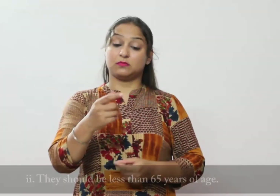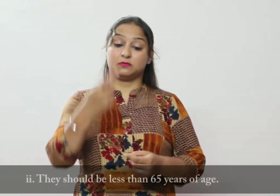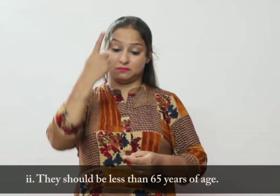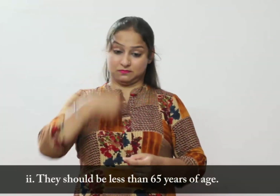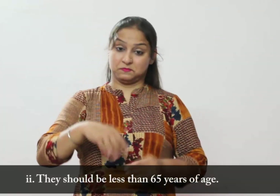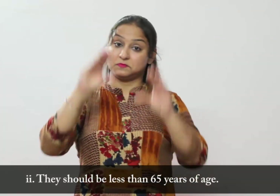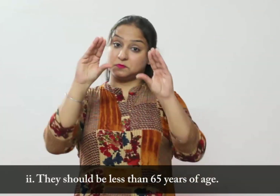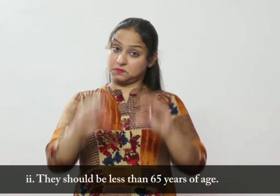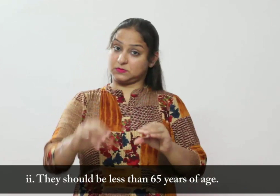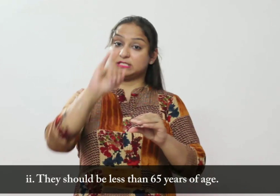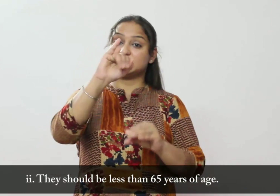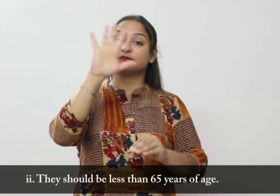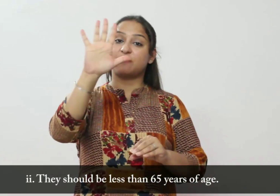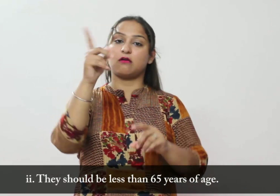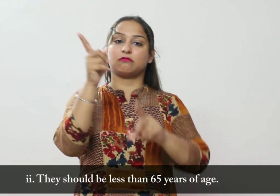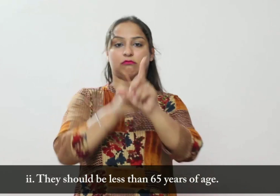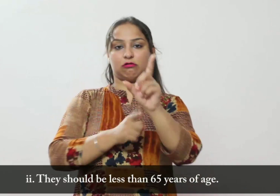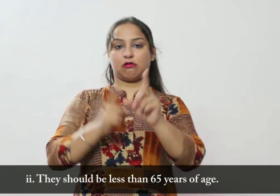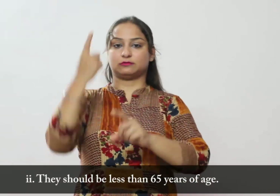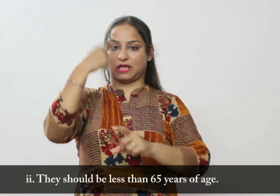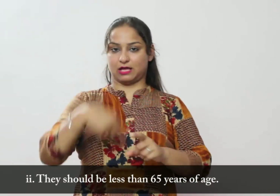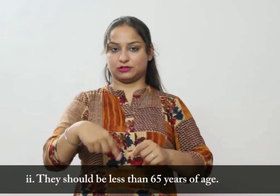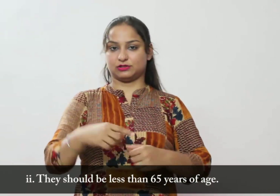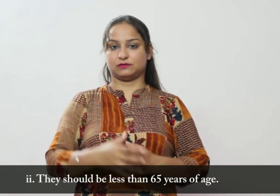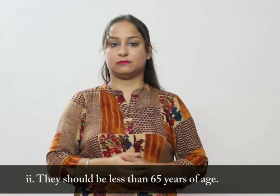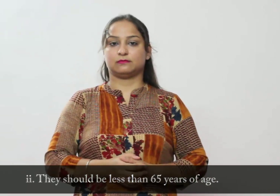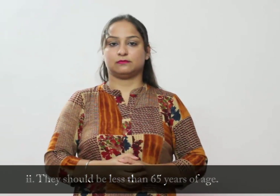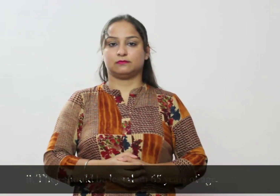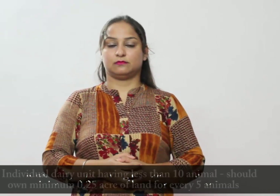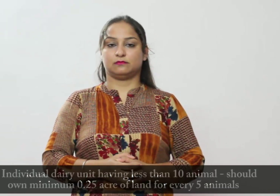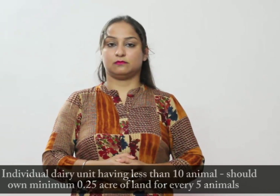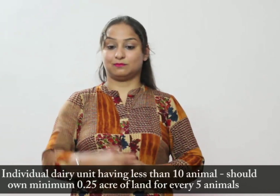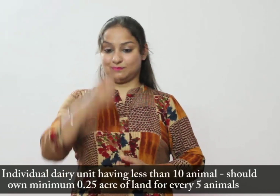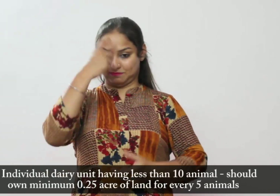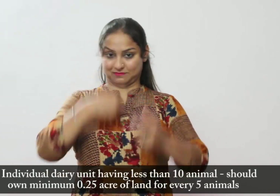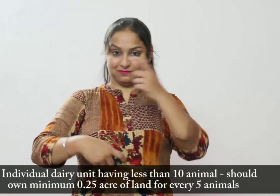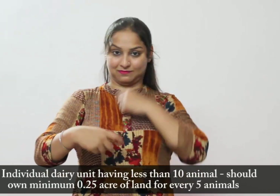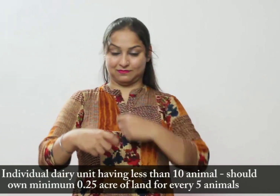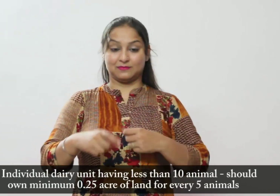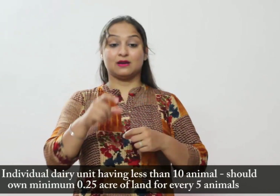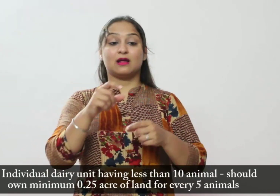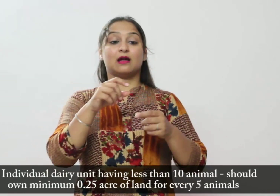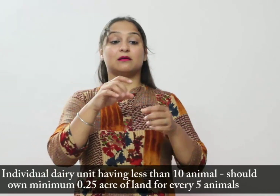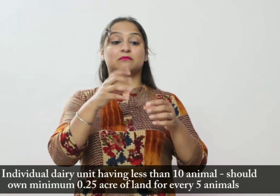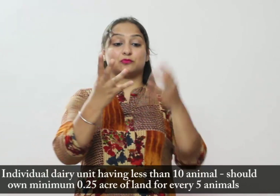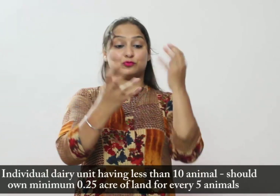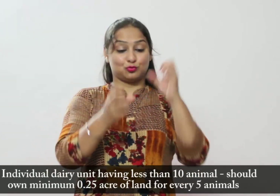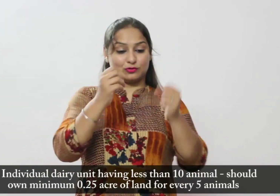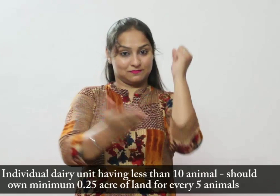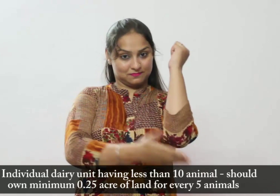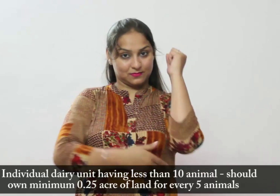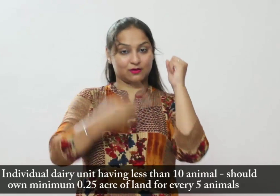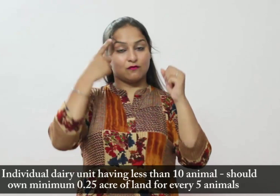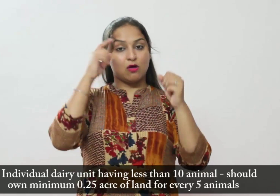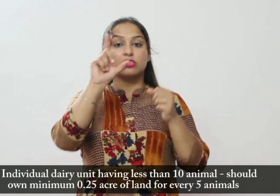उनकी आयु 65 वर्ष से कम होनी चाहिए। 10 से कम जानवरों वाली व्यक्तिगत डेयरी